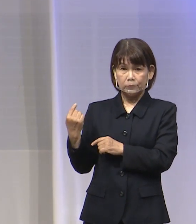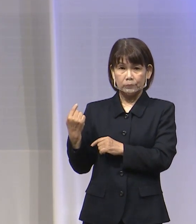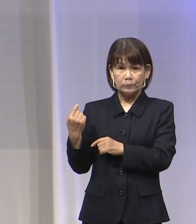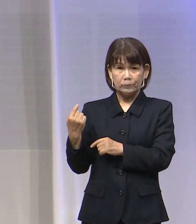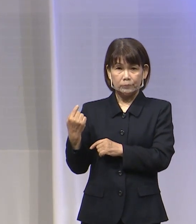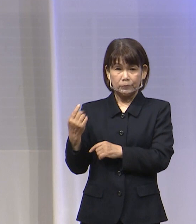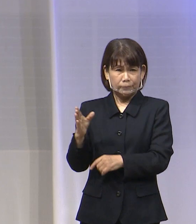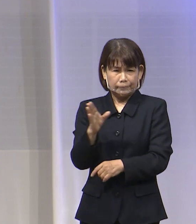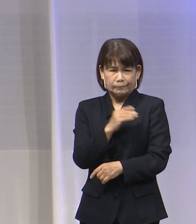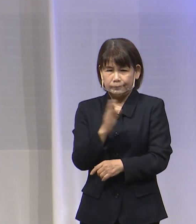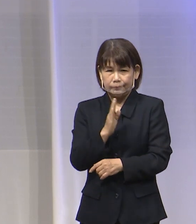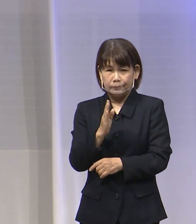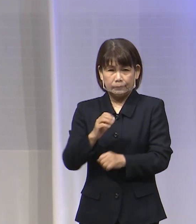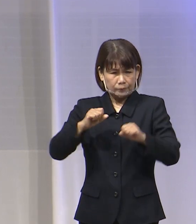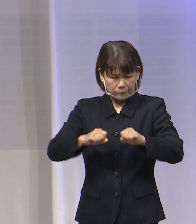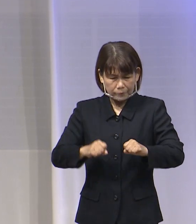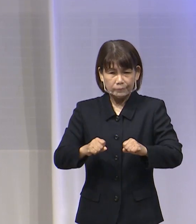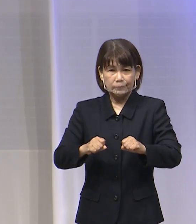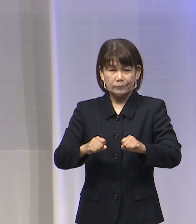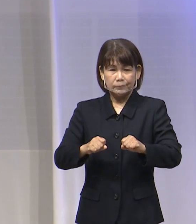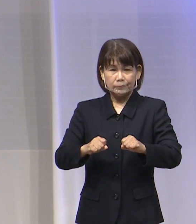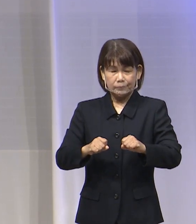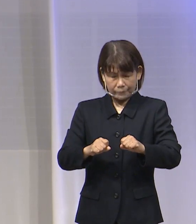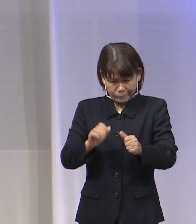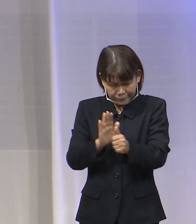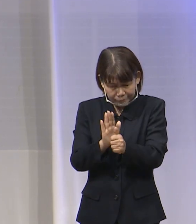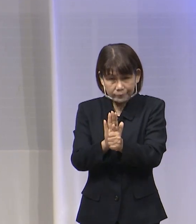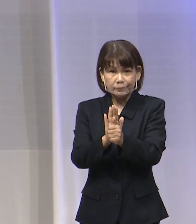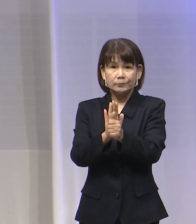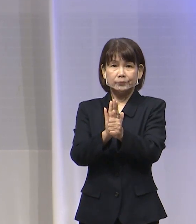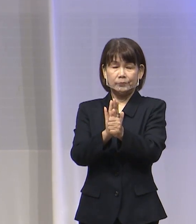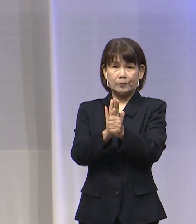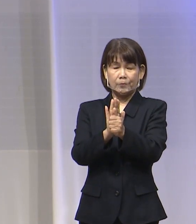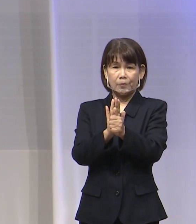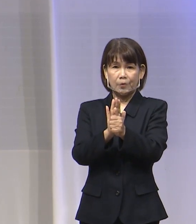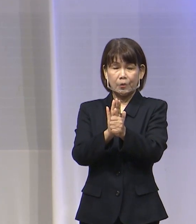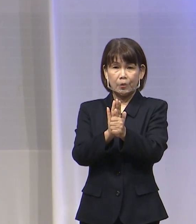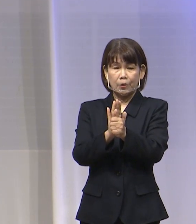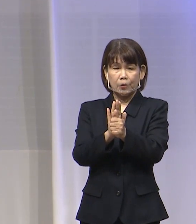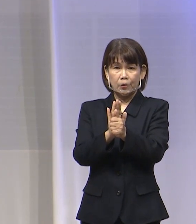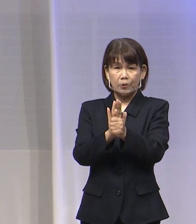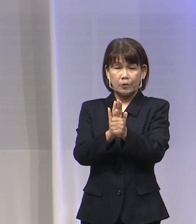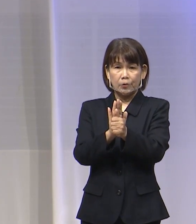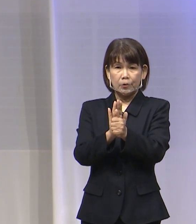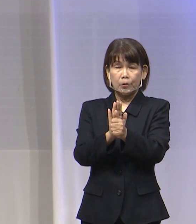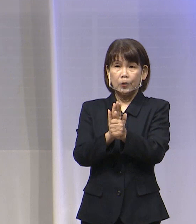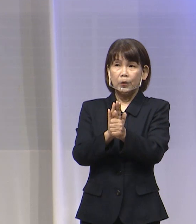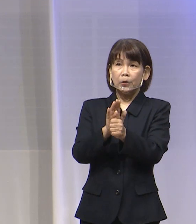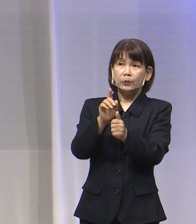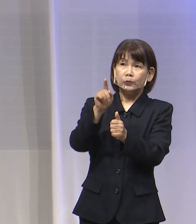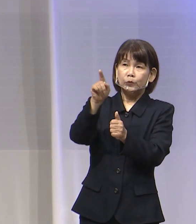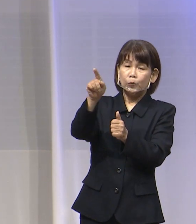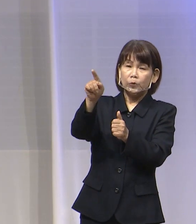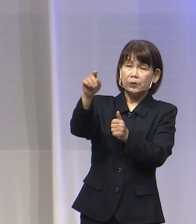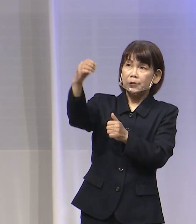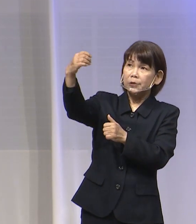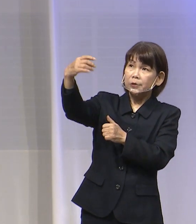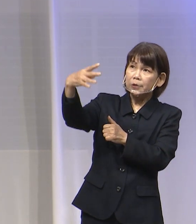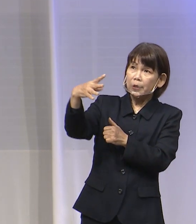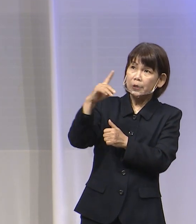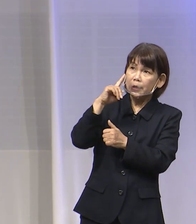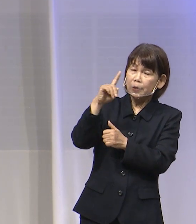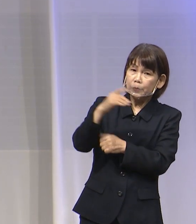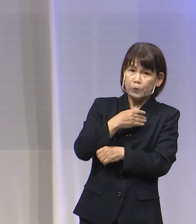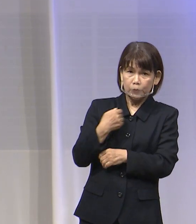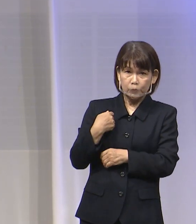諦めるんだ頑張るんだ助けてやる向こうに光が見えるか